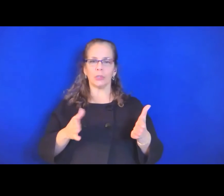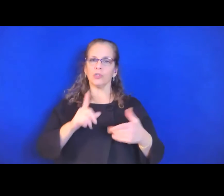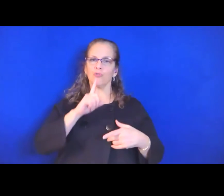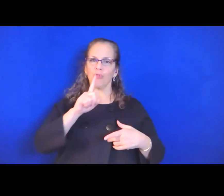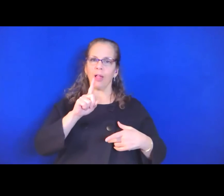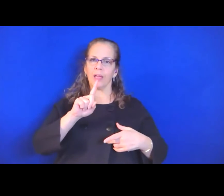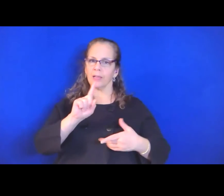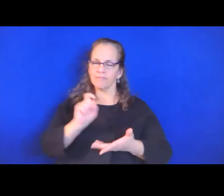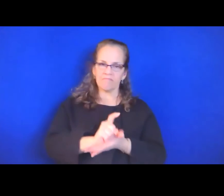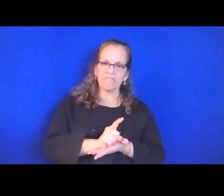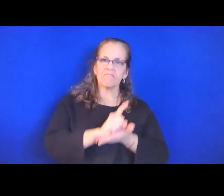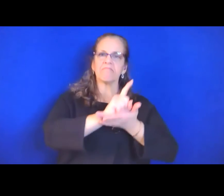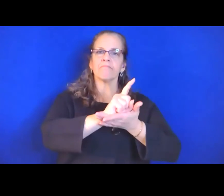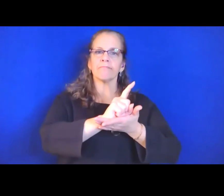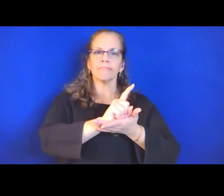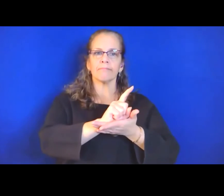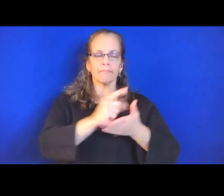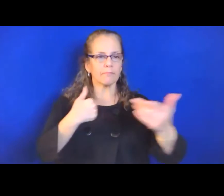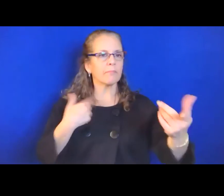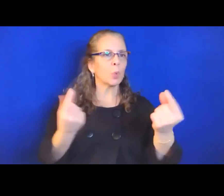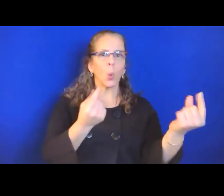有一些